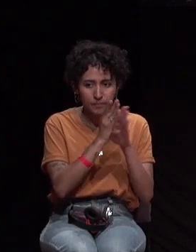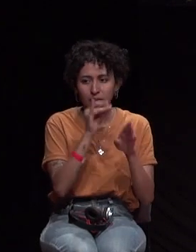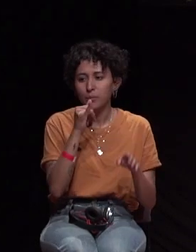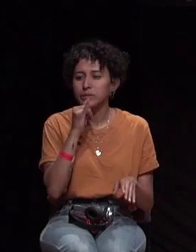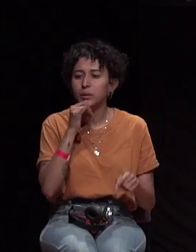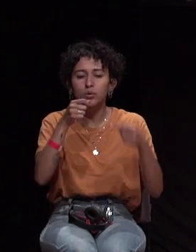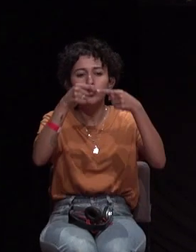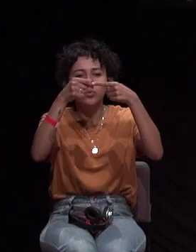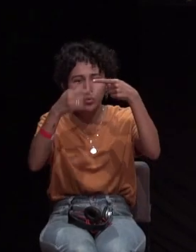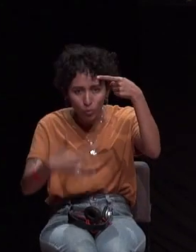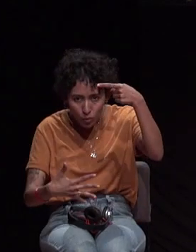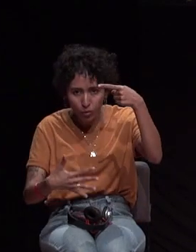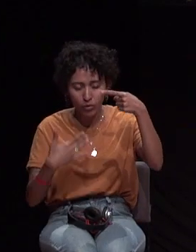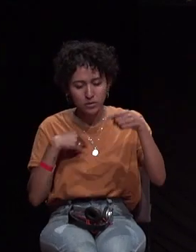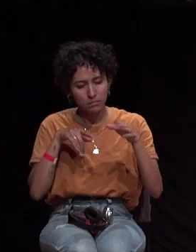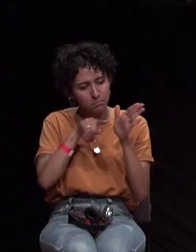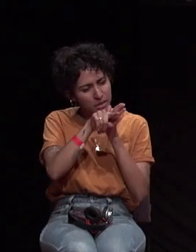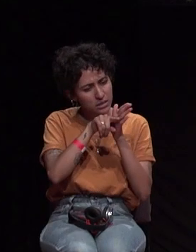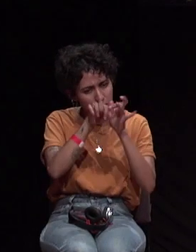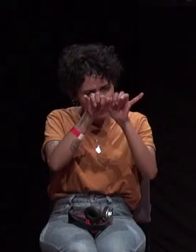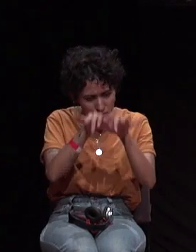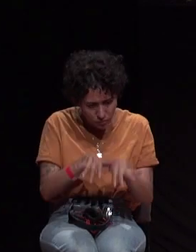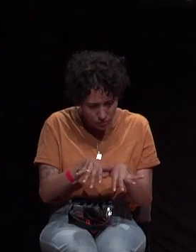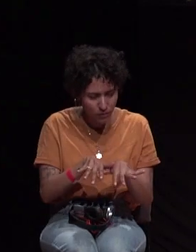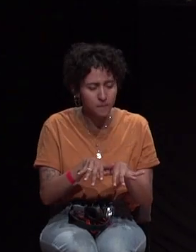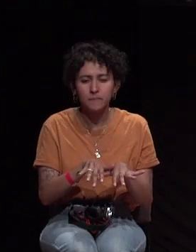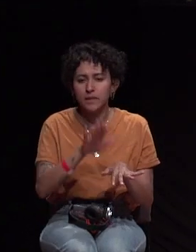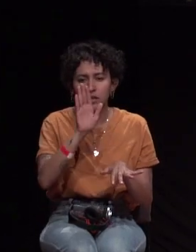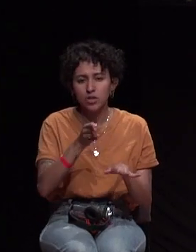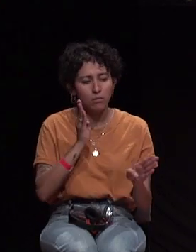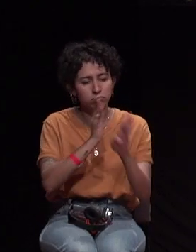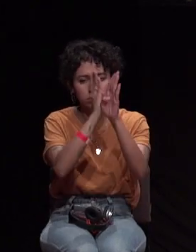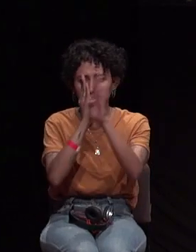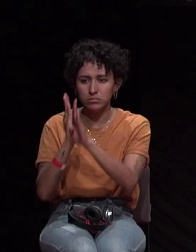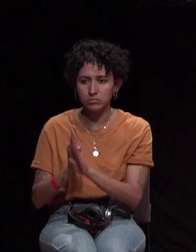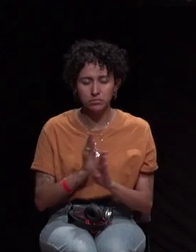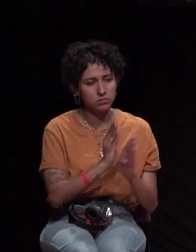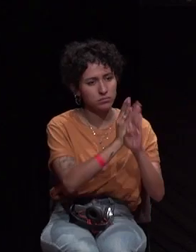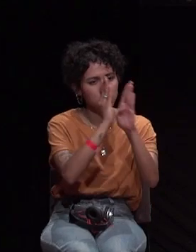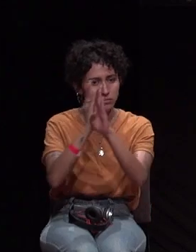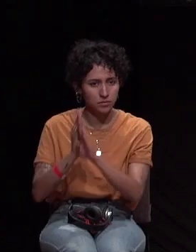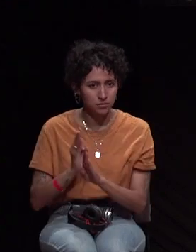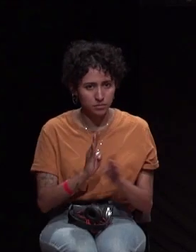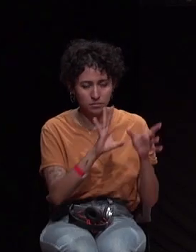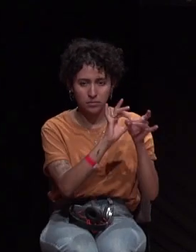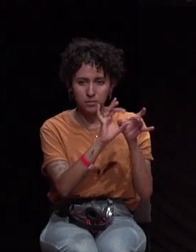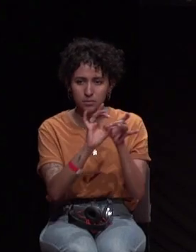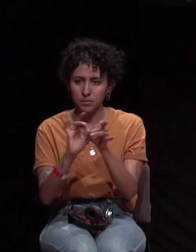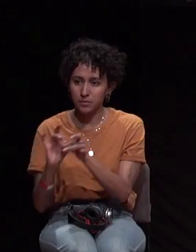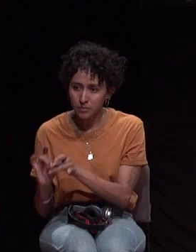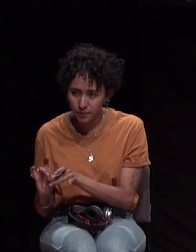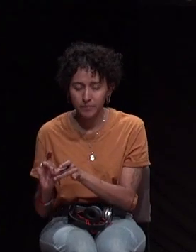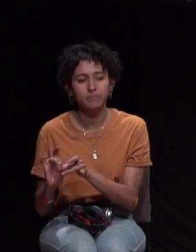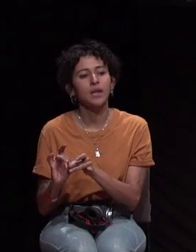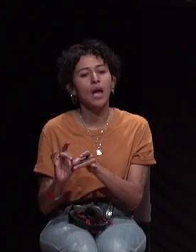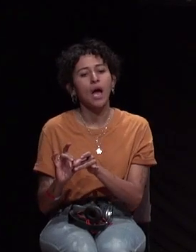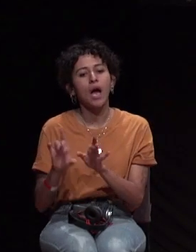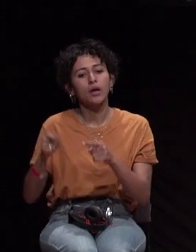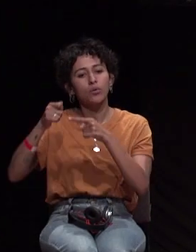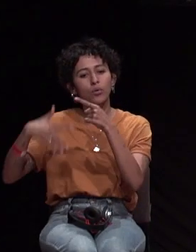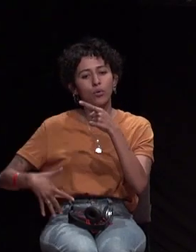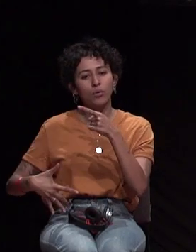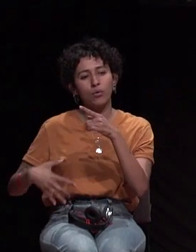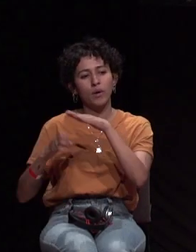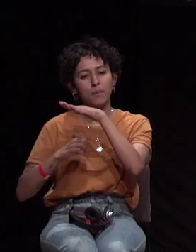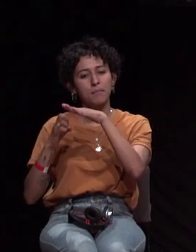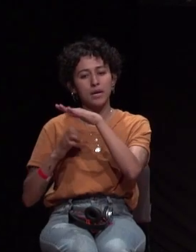Google, né? E se digitasse uma palavra, uma sairia correlata da outra. eles fizeram essa correção, né, pediram